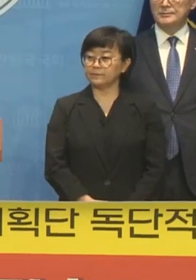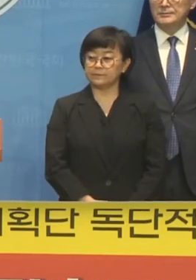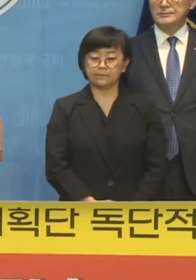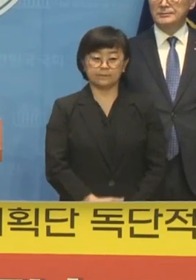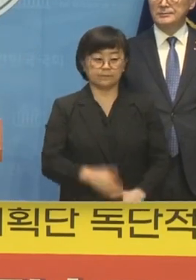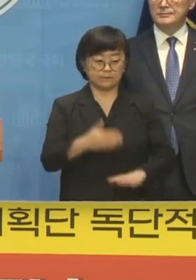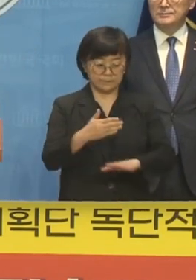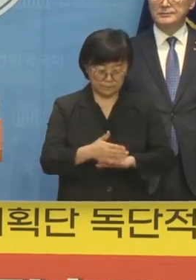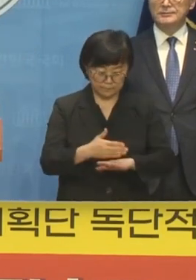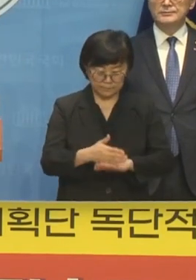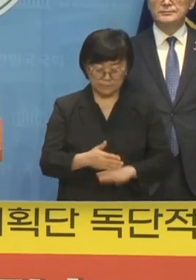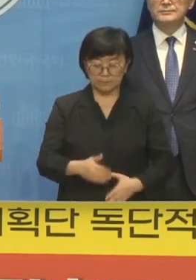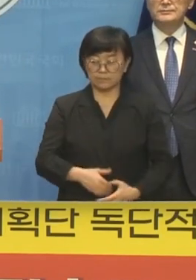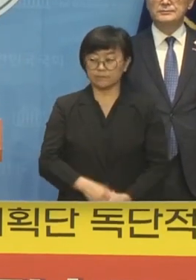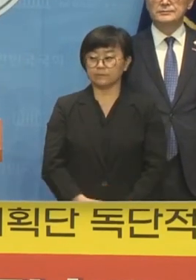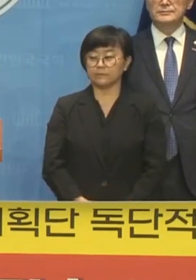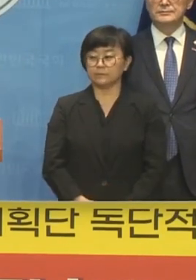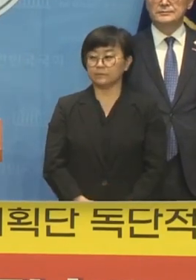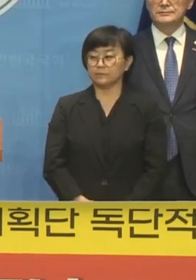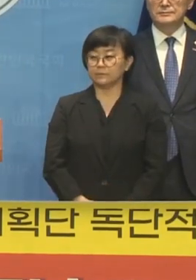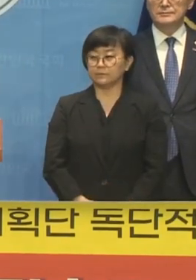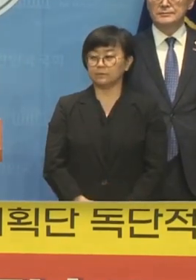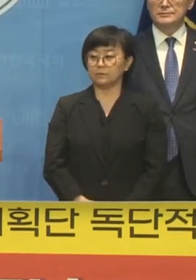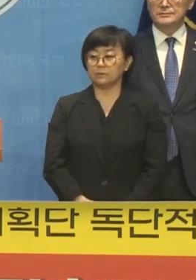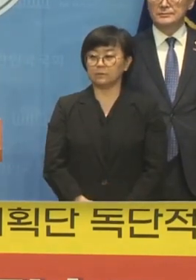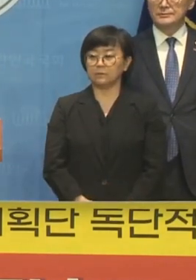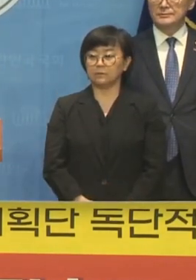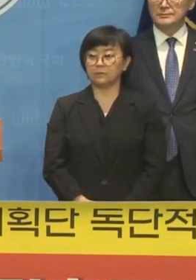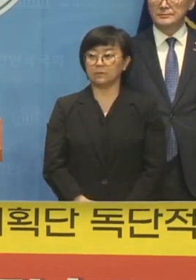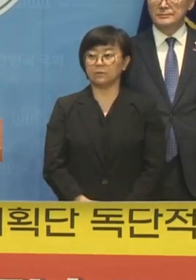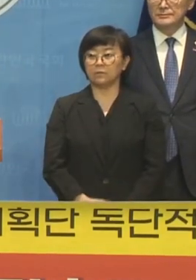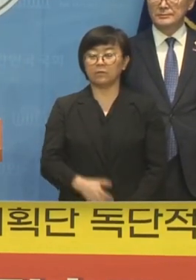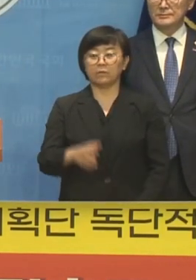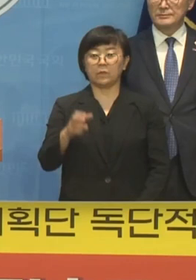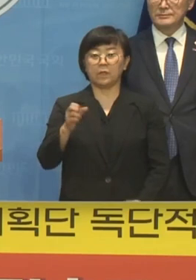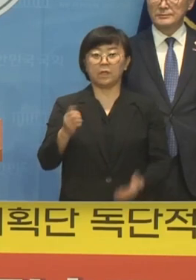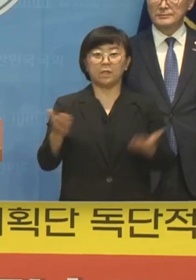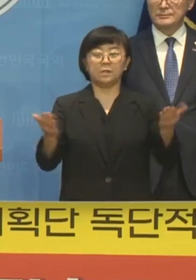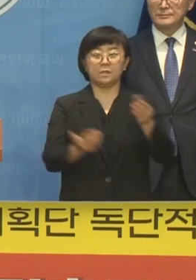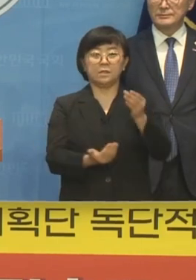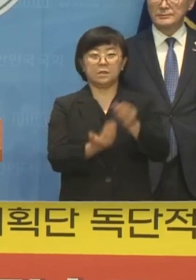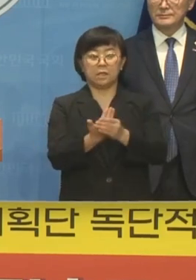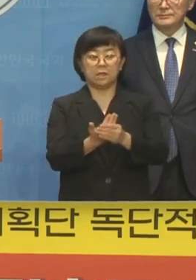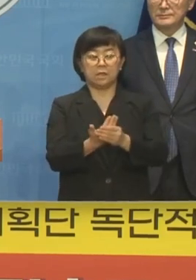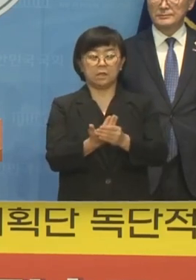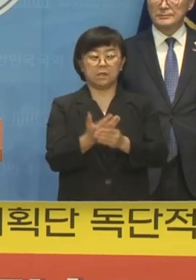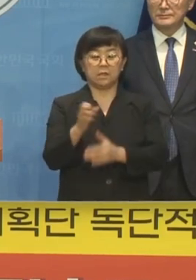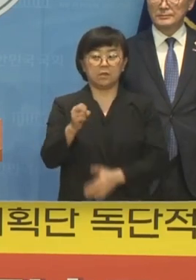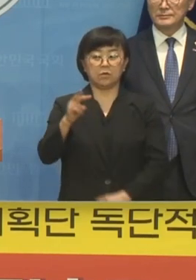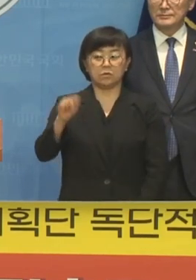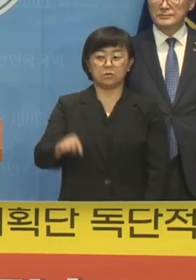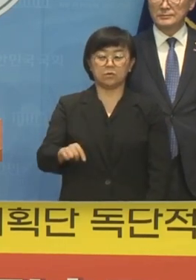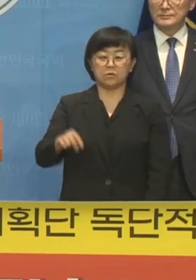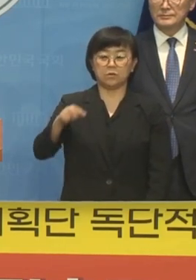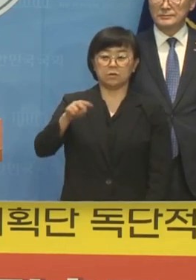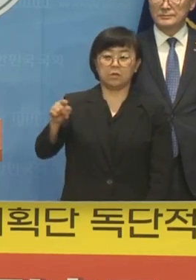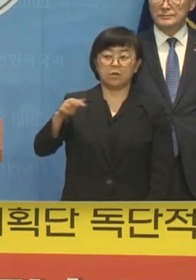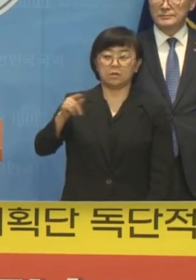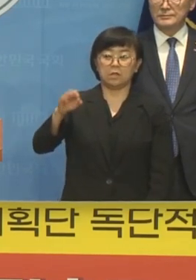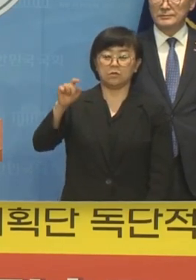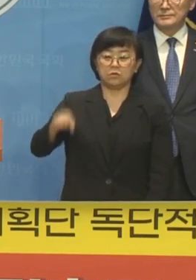네, 감사합니다. 이제 마지막입니다. 그 여순 사건이 시작되었던 여수